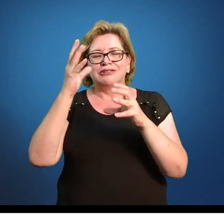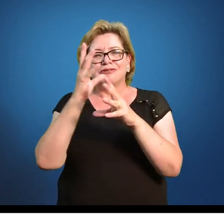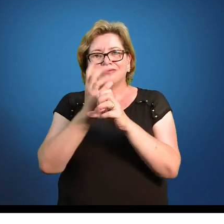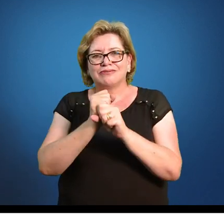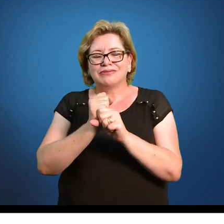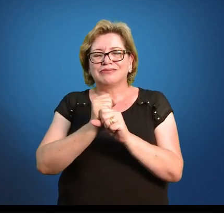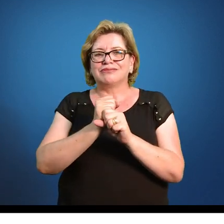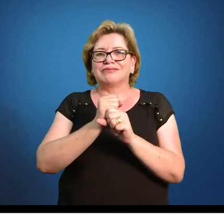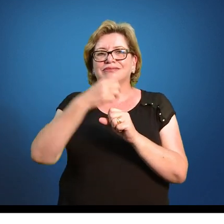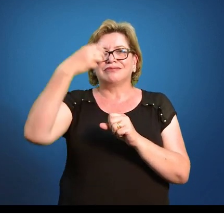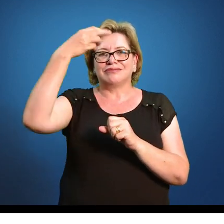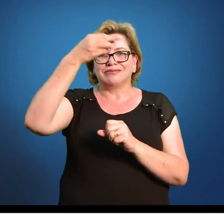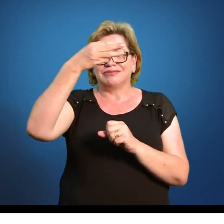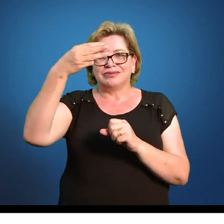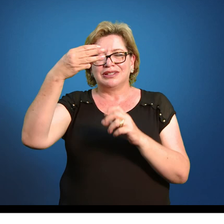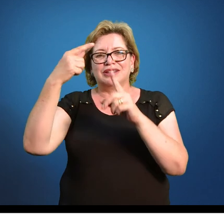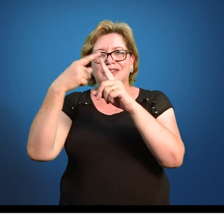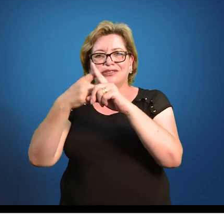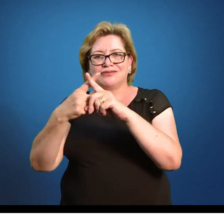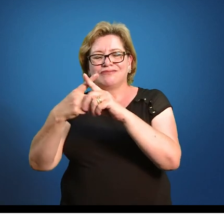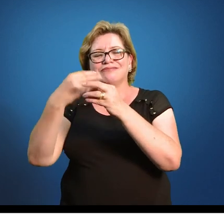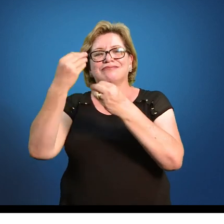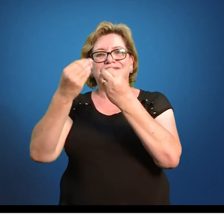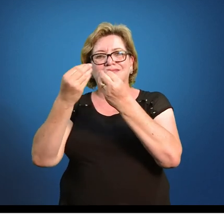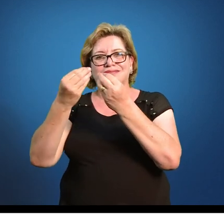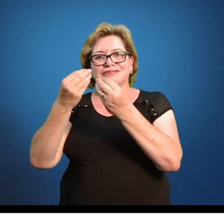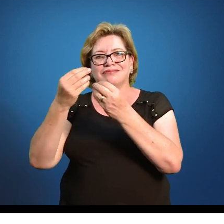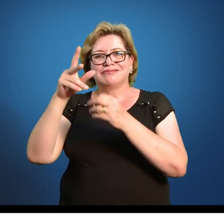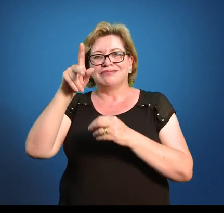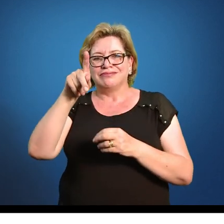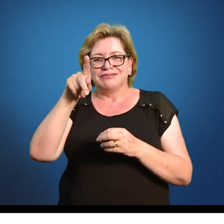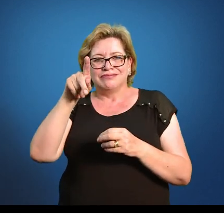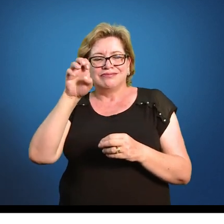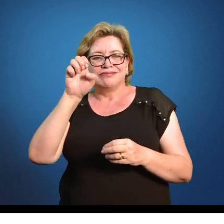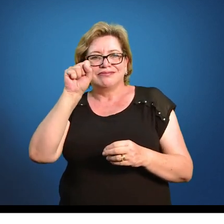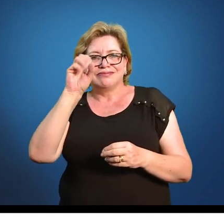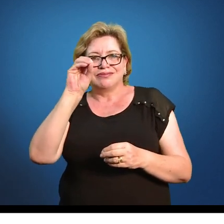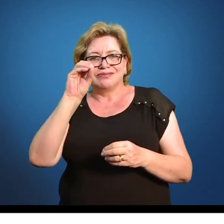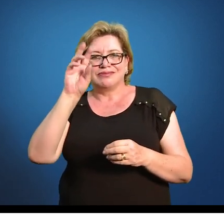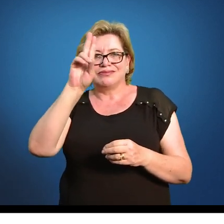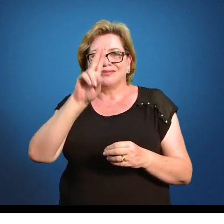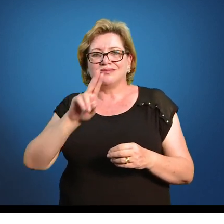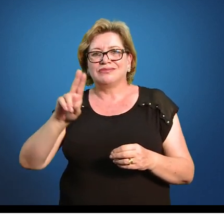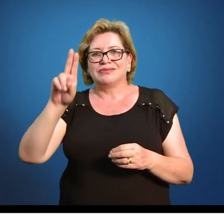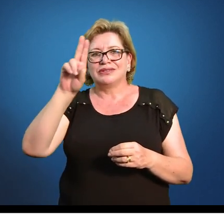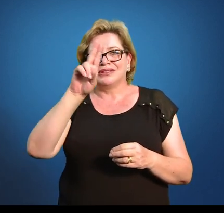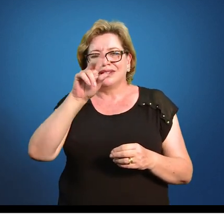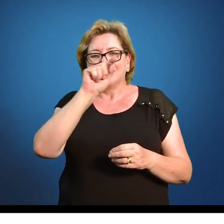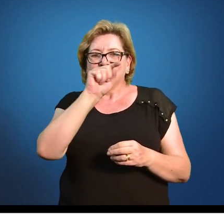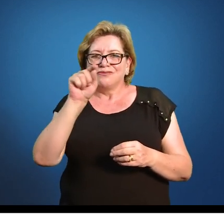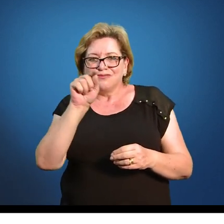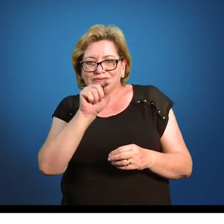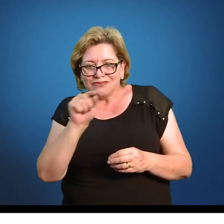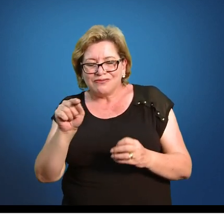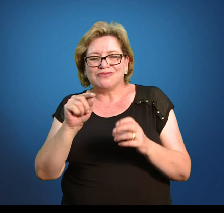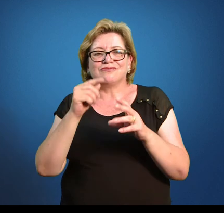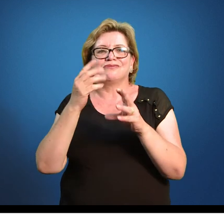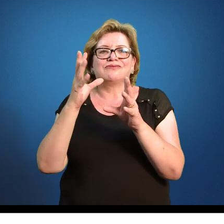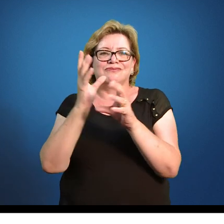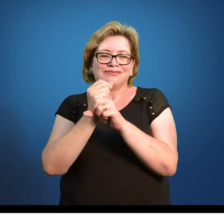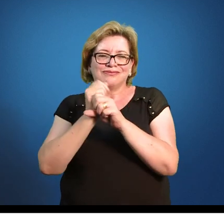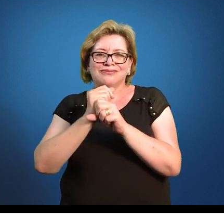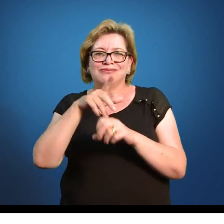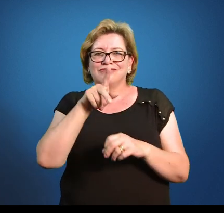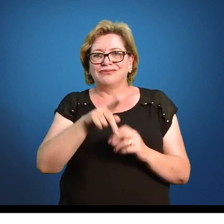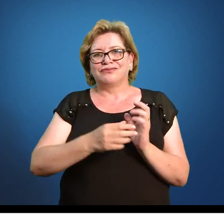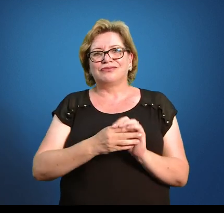variável vezes os pesos e usar somatório de P aqui também. Fica a teu